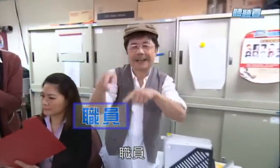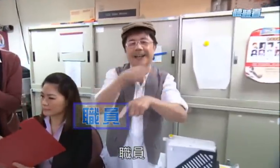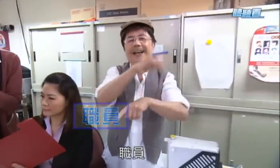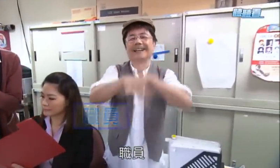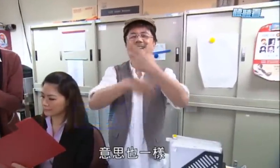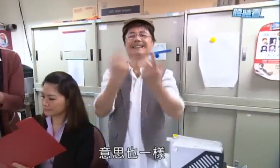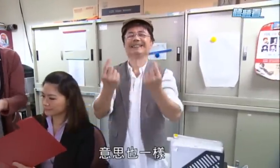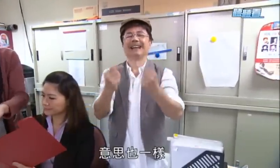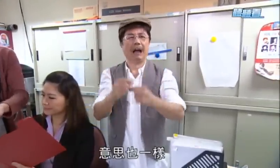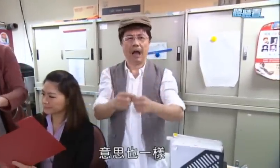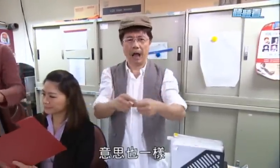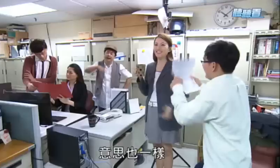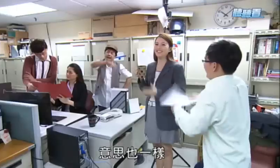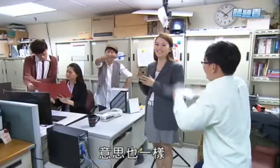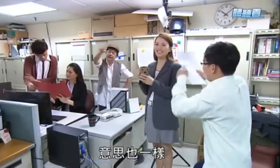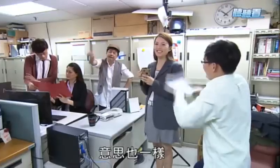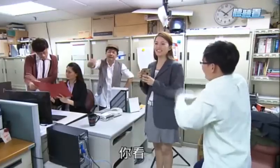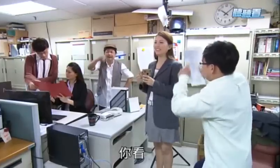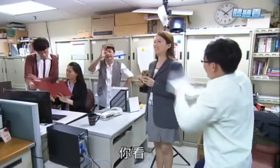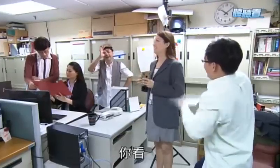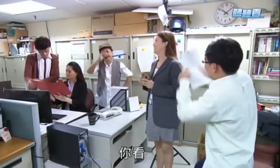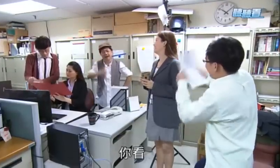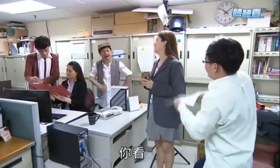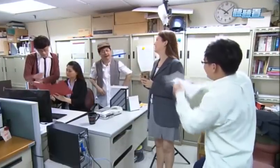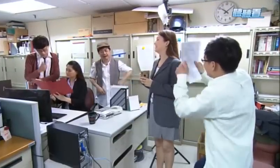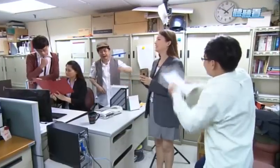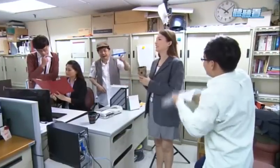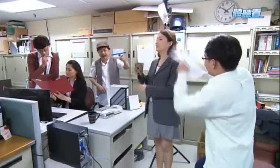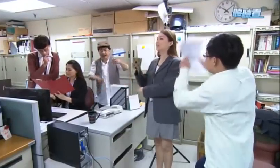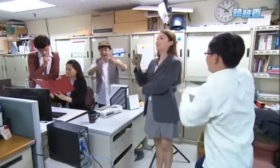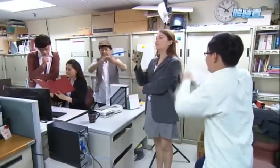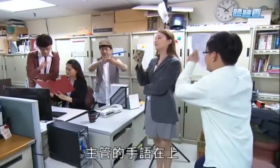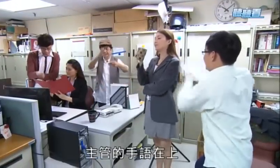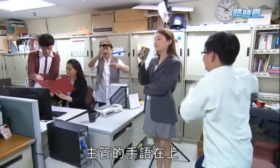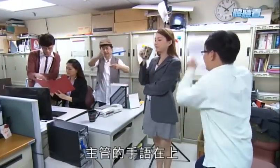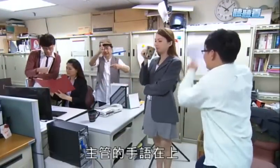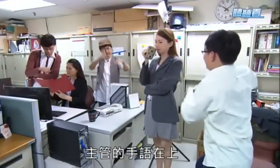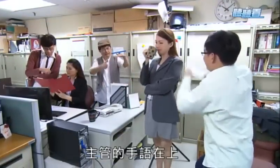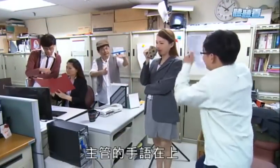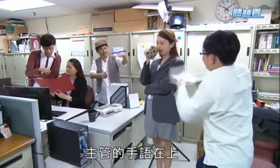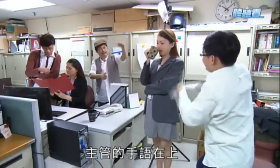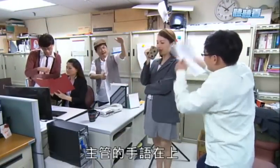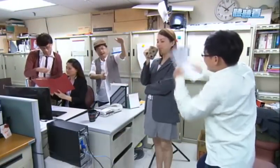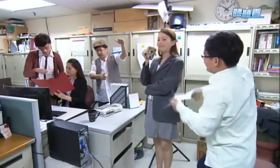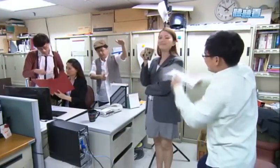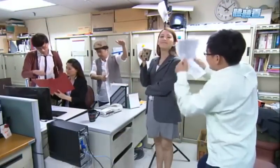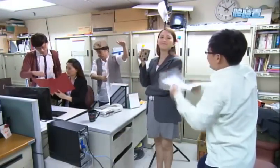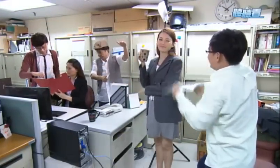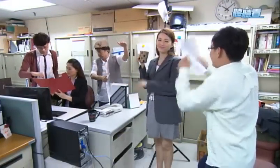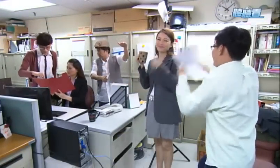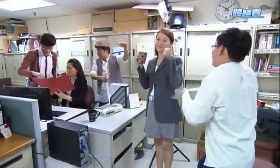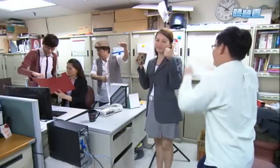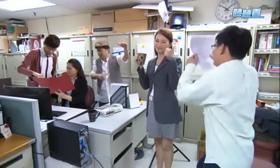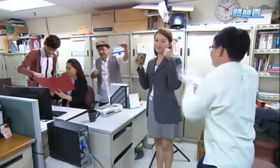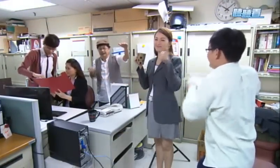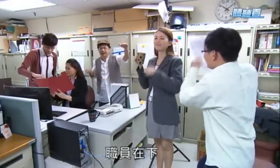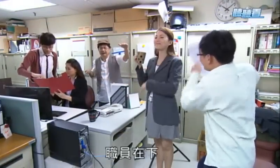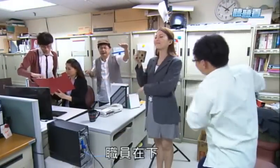职员，意思也一样。你看，哎，主管的手语在上，哎，职